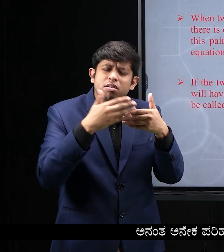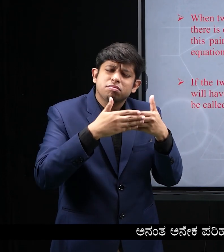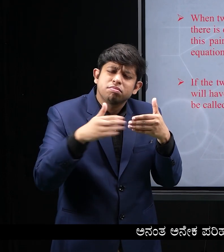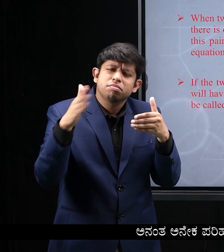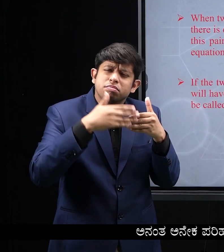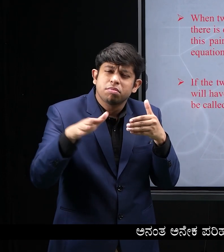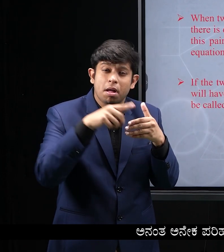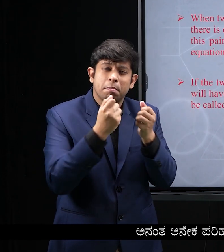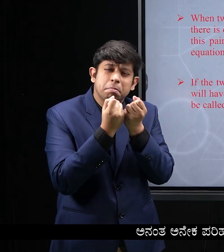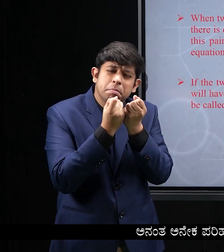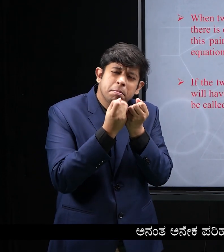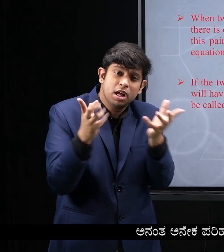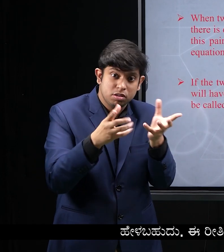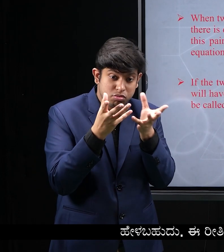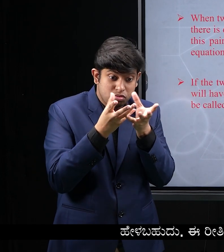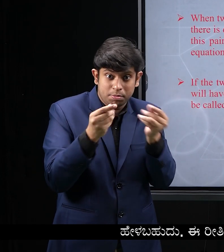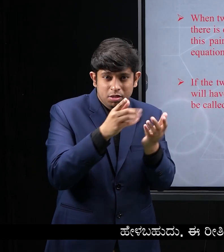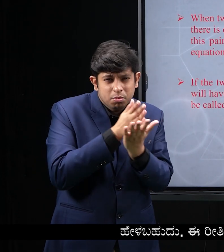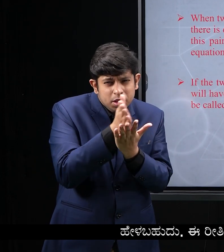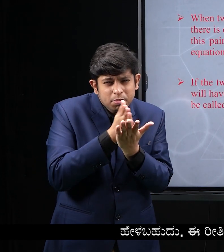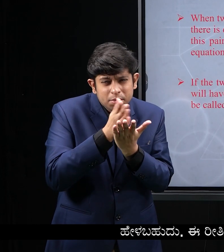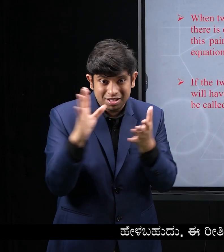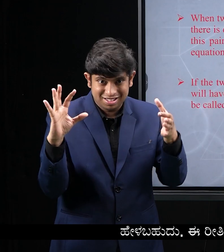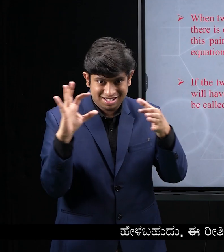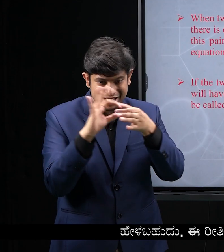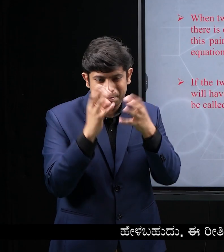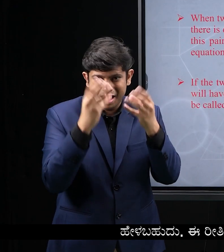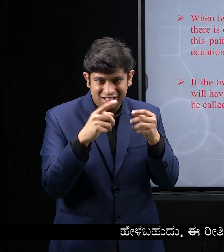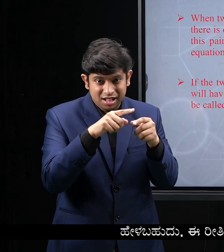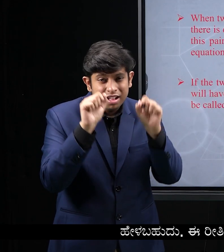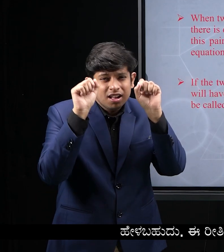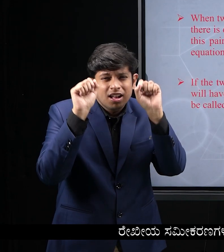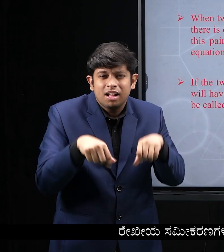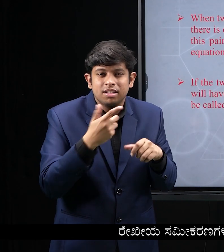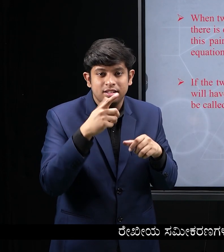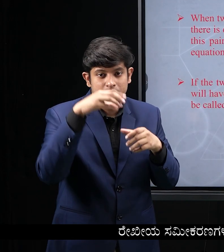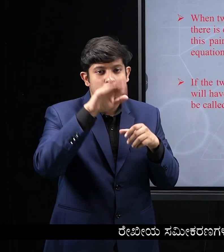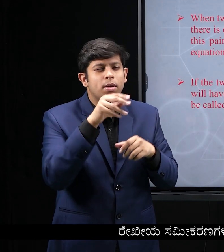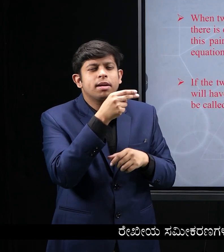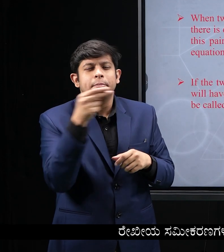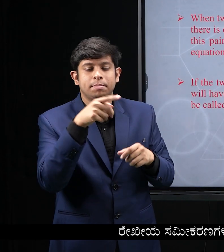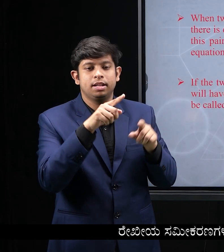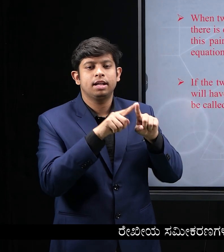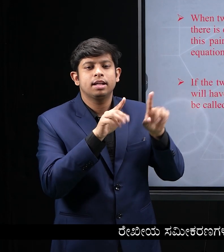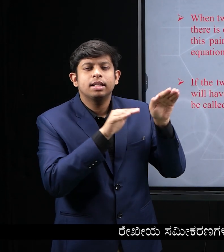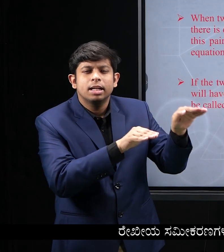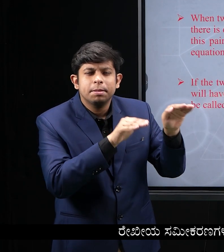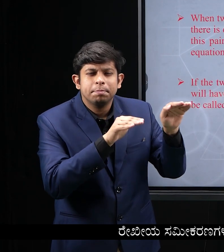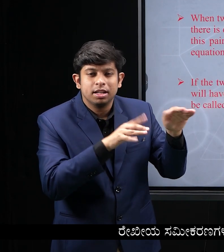ಎಂದು ನಾವು ಹೇಳಬಹುದು. ಈ ರೀತಿಯ ರೇಖೀಯ ಸಮೀಕರಣಗಳ ಜೋಡಿಯನ್ನು ರೇಖೀಯ ಸಮೀಕರಣಗಳ ಅಸಮಂಜಸ ಜೋಡಿ